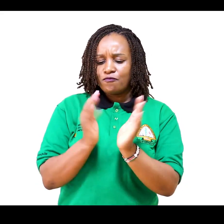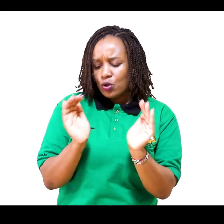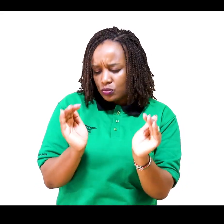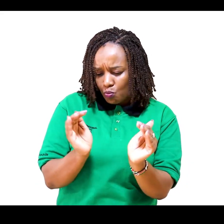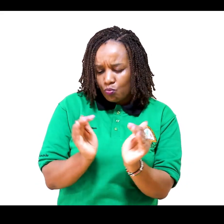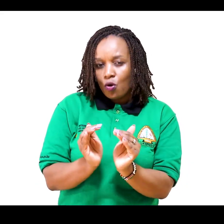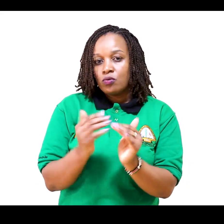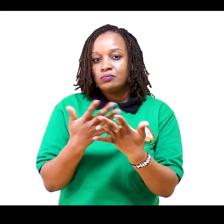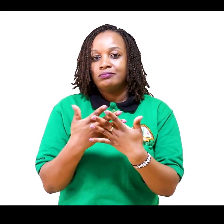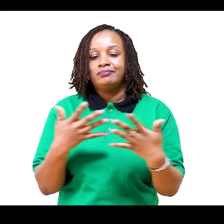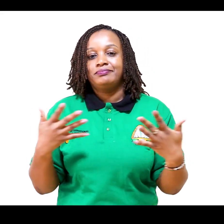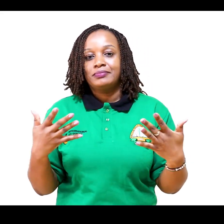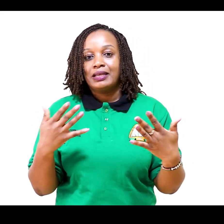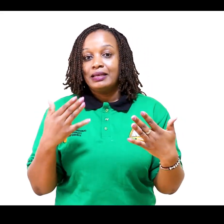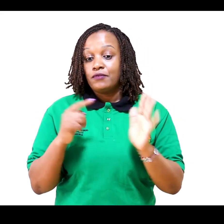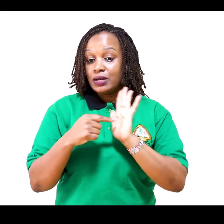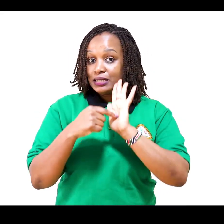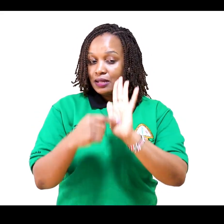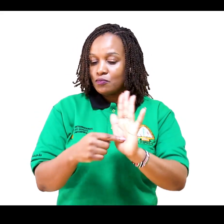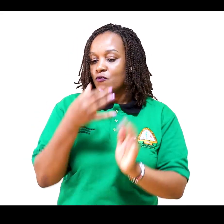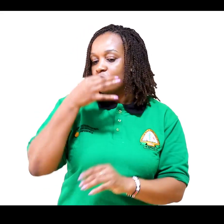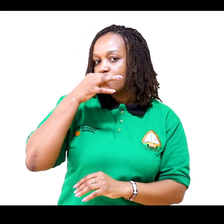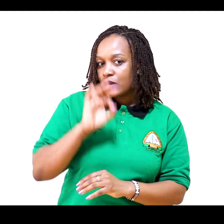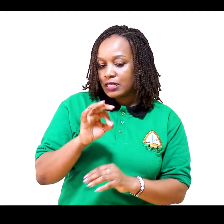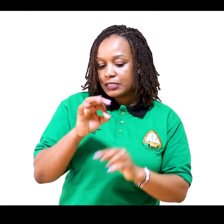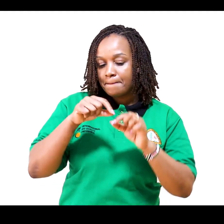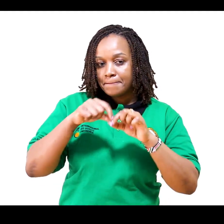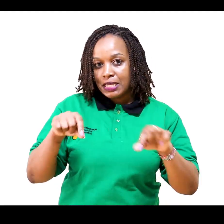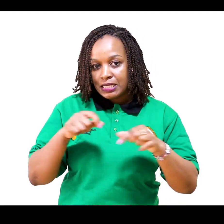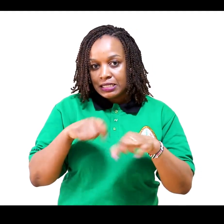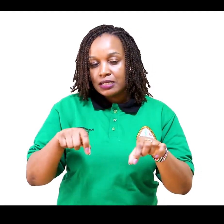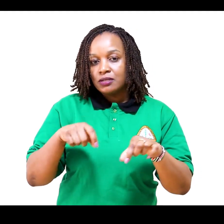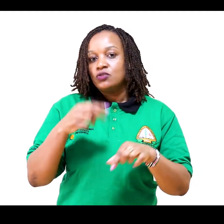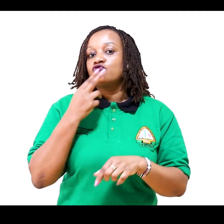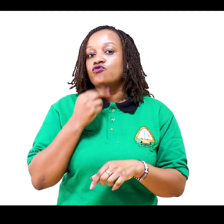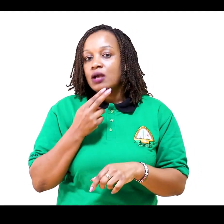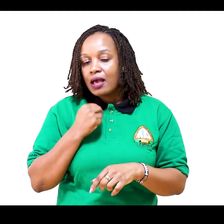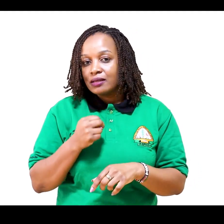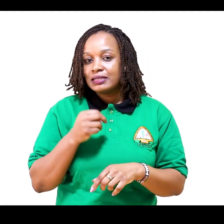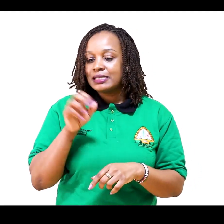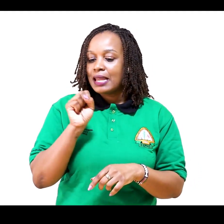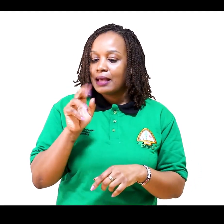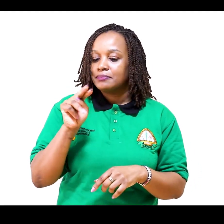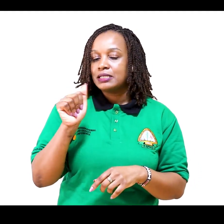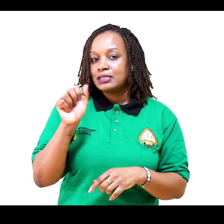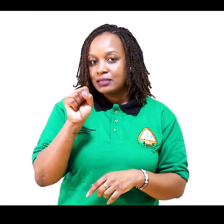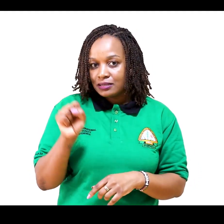kwa bidhaa za ukubwa mdogo, kwa mfano maharagwe ya Kifaransa, sukari, majtot